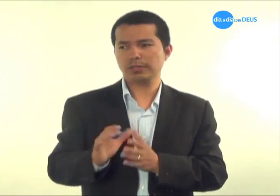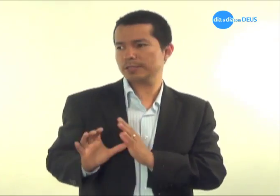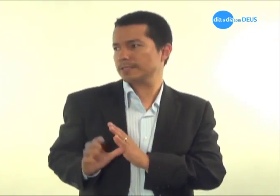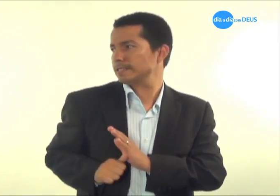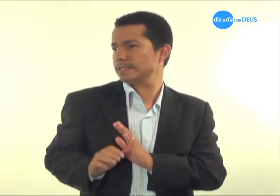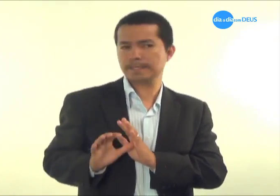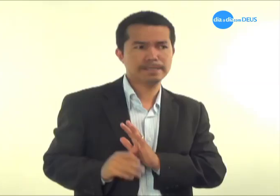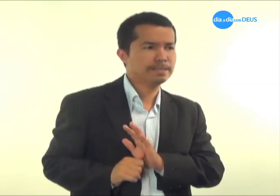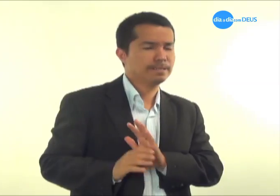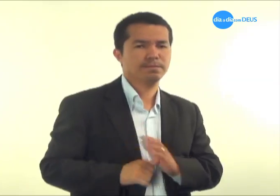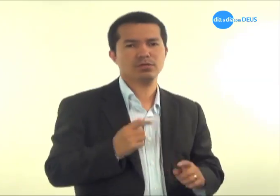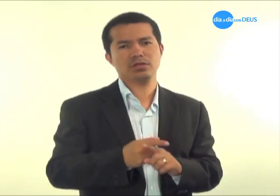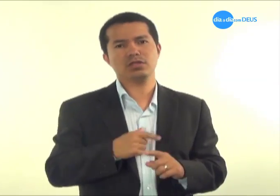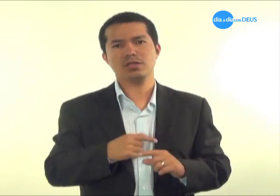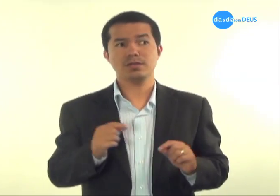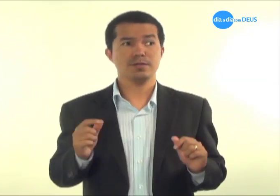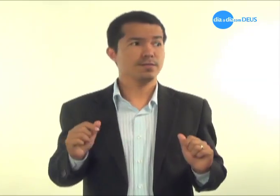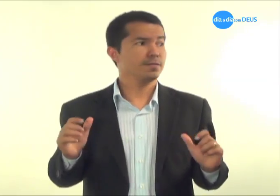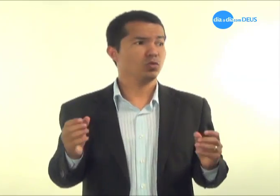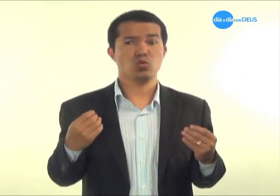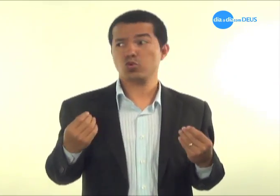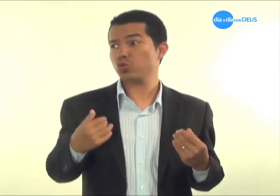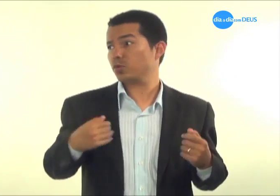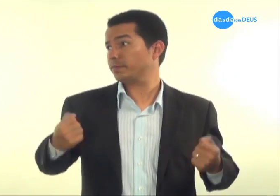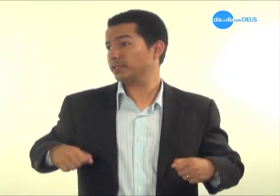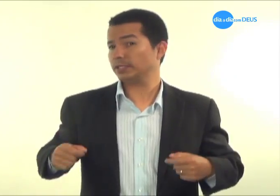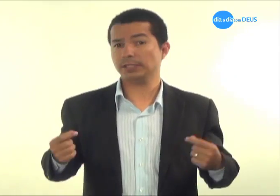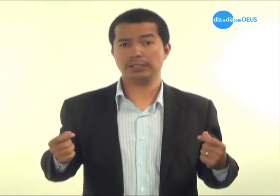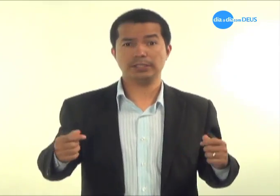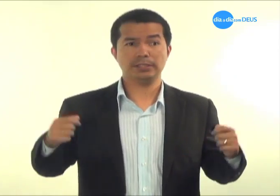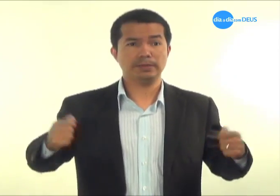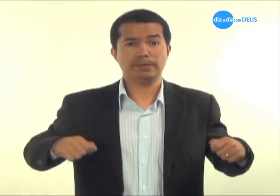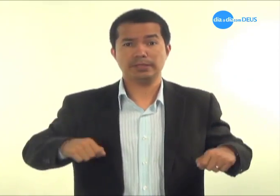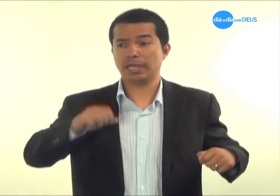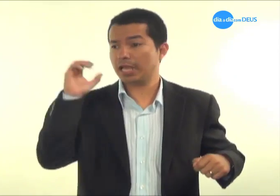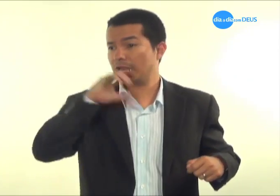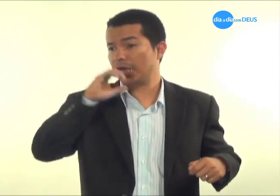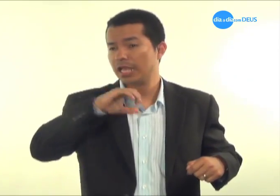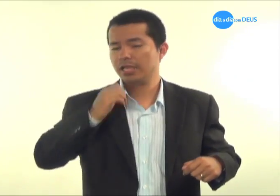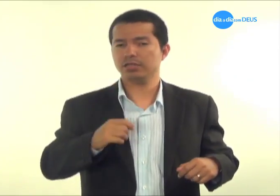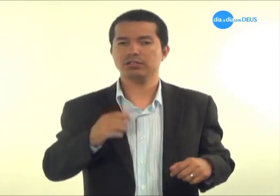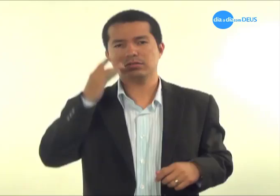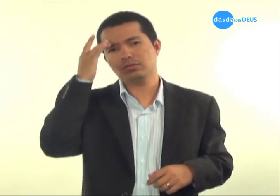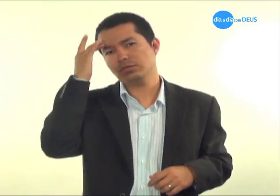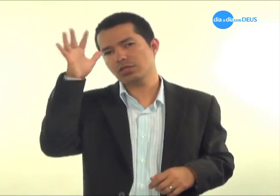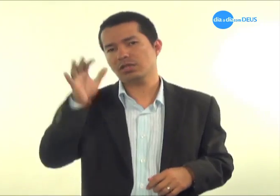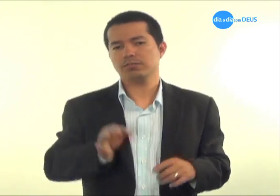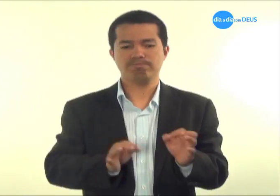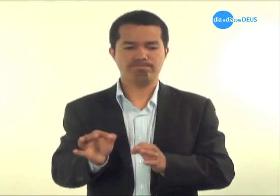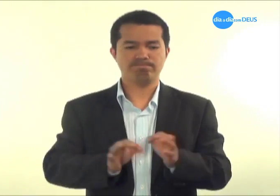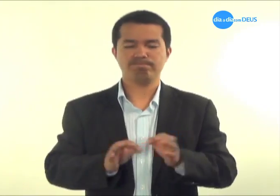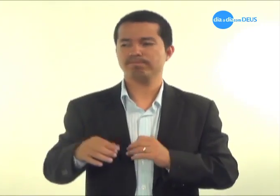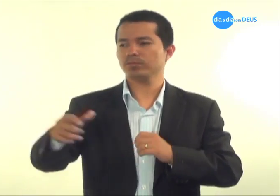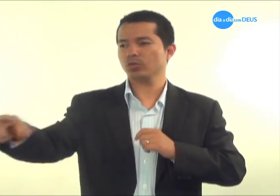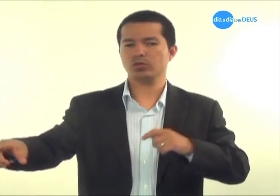ladrão. Ele estava tão empolgado com a grana que ele, como tesoureiro, não sabia administrar a grana dos